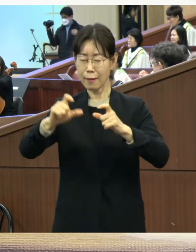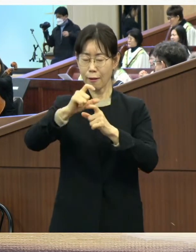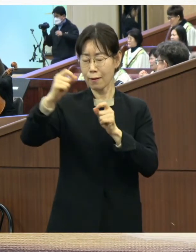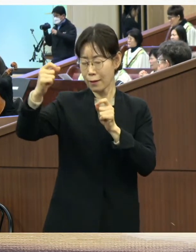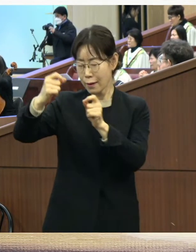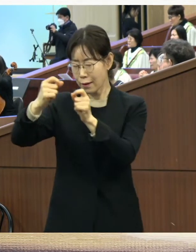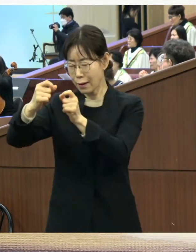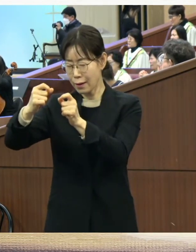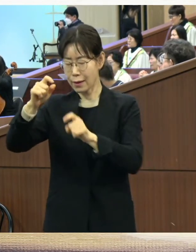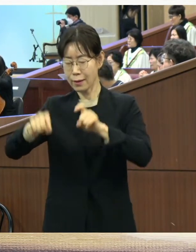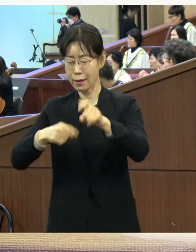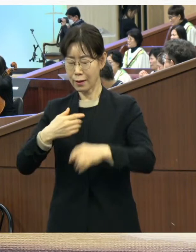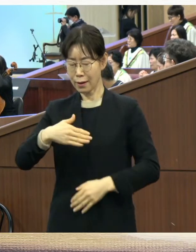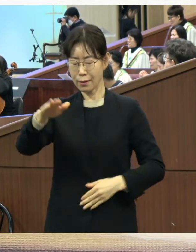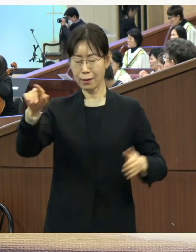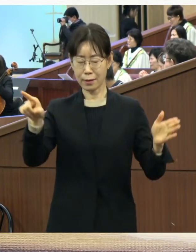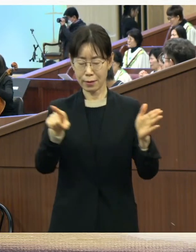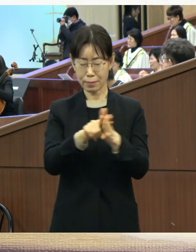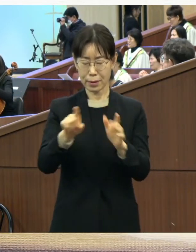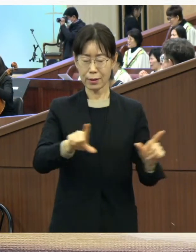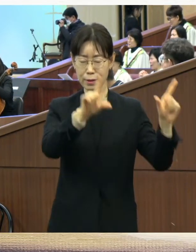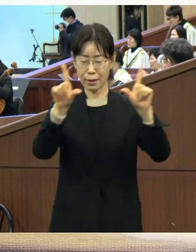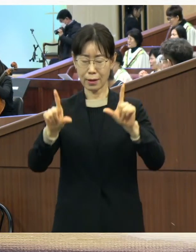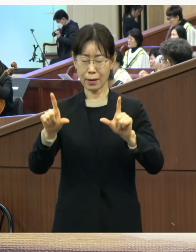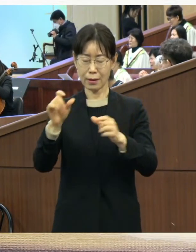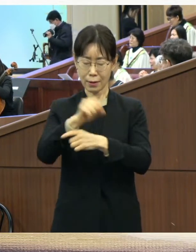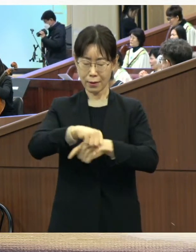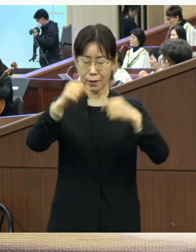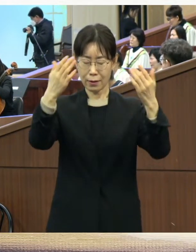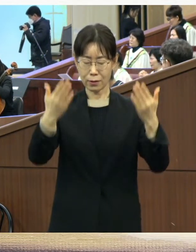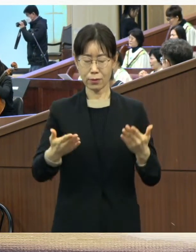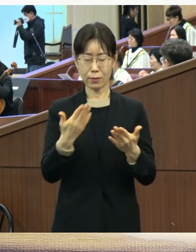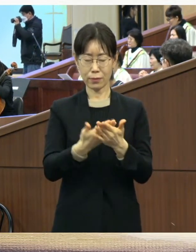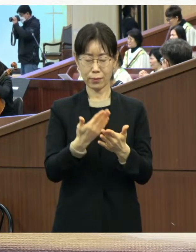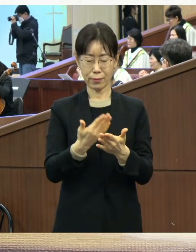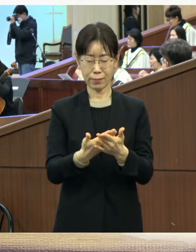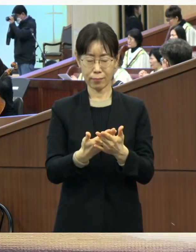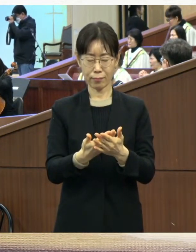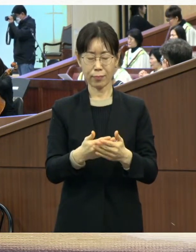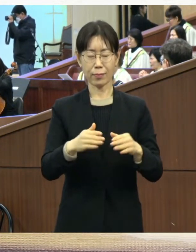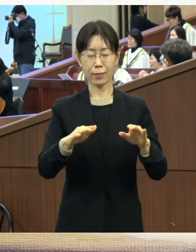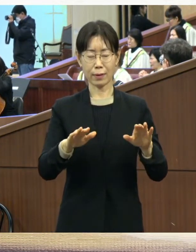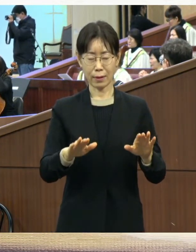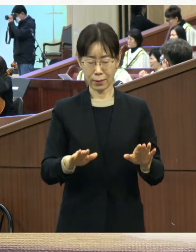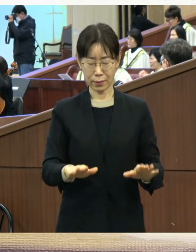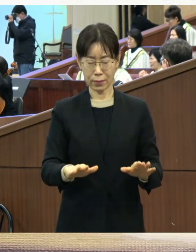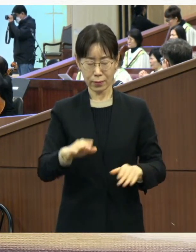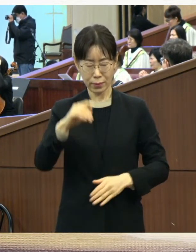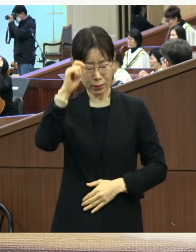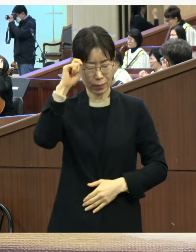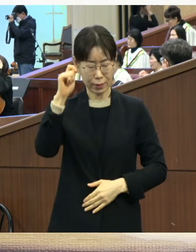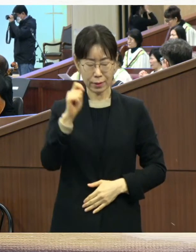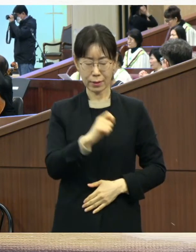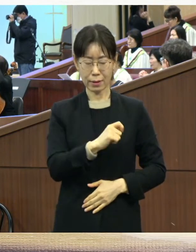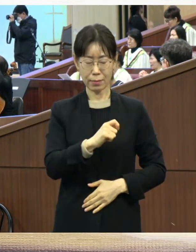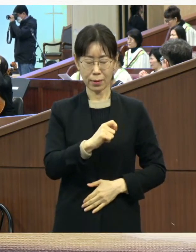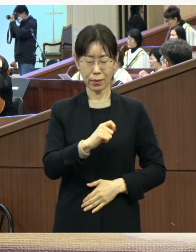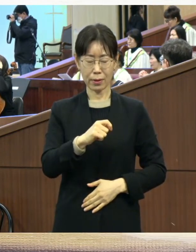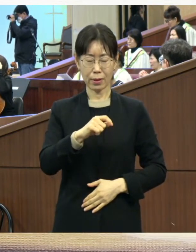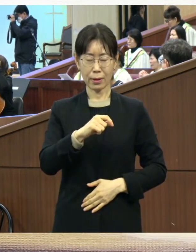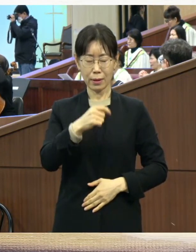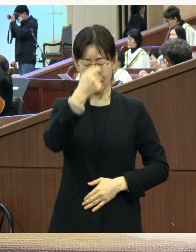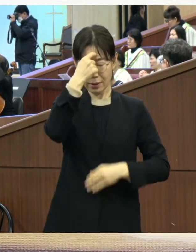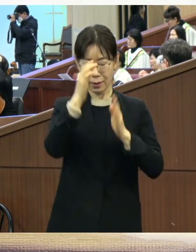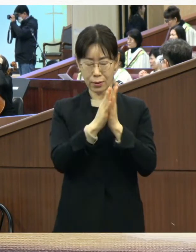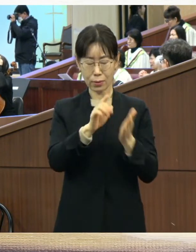우리의 믿음 생활이 되도록 인도하여 주시옵소서. 하나님, 오늘 이 아침에도 여러 가지 기도의 제목을 가지고 나온